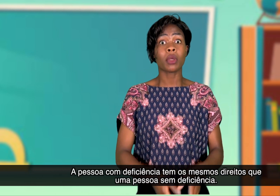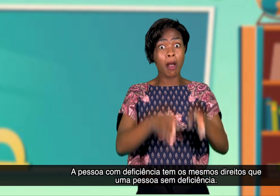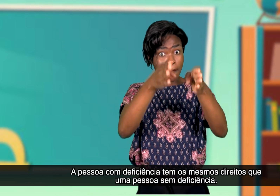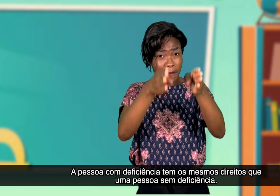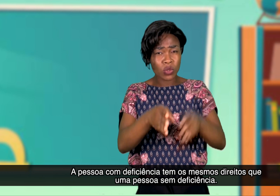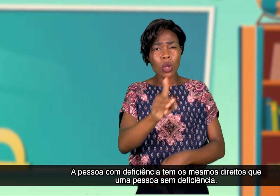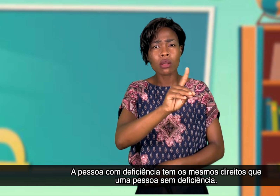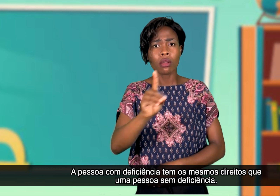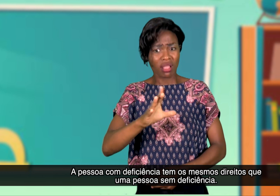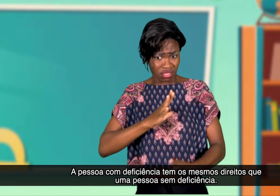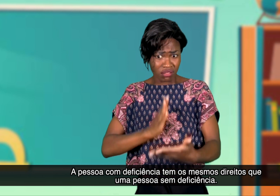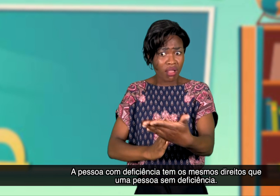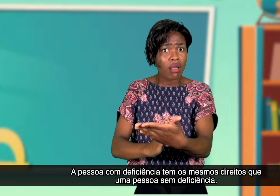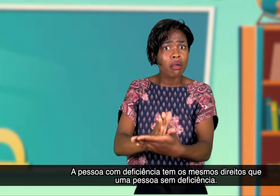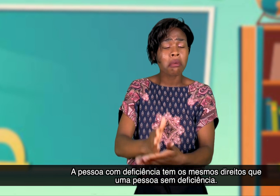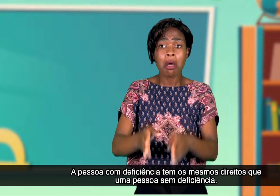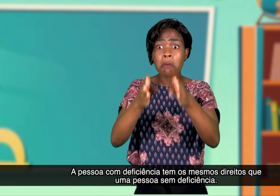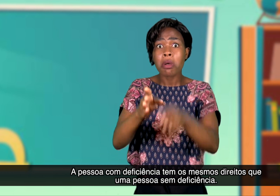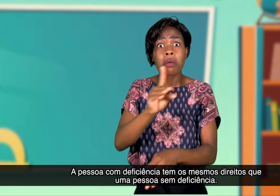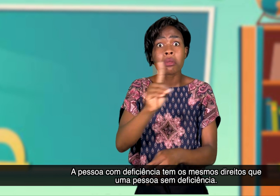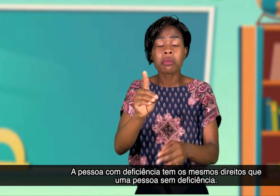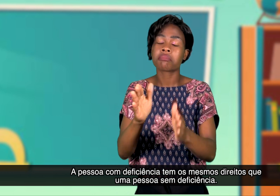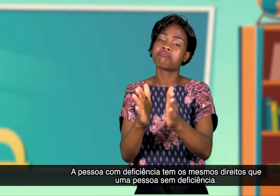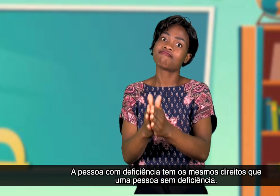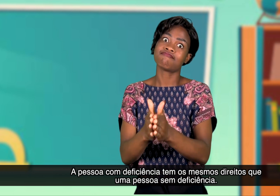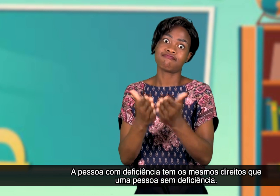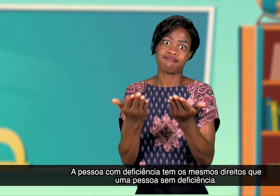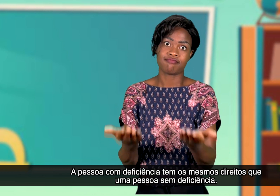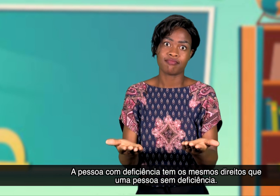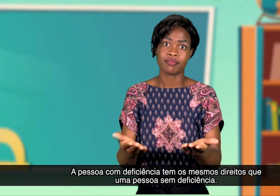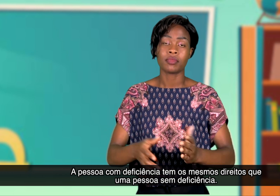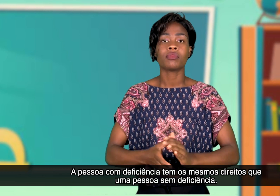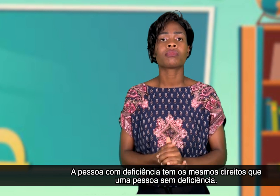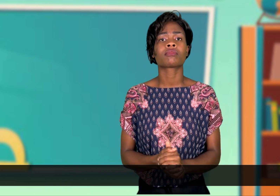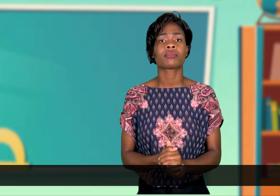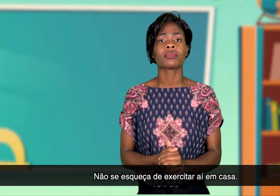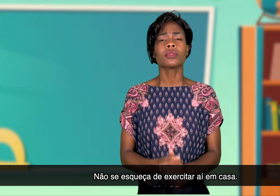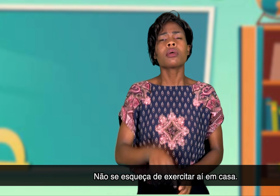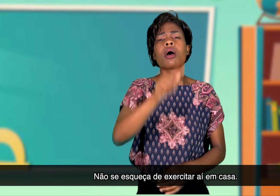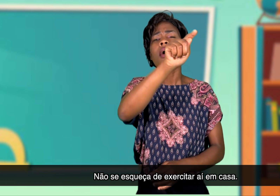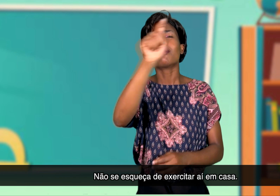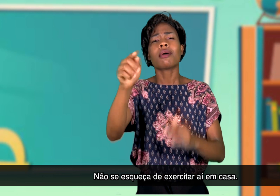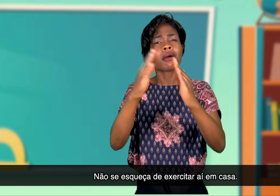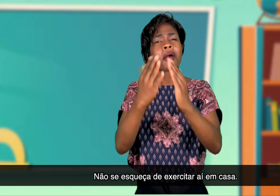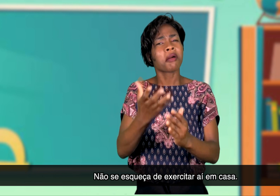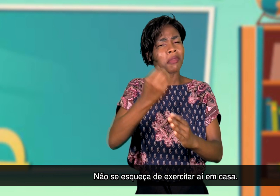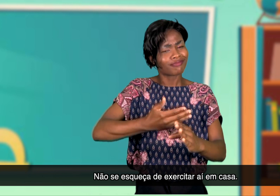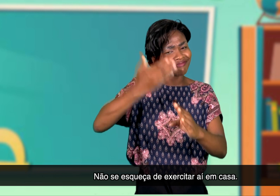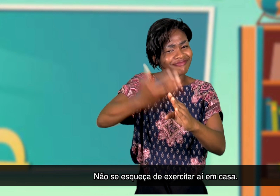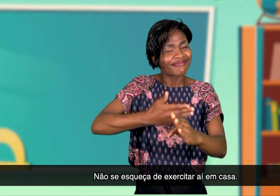A pessoa com deficiência tem os mesmos direitos que uma pessoa sem deficiência. Não se esqueça de